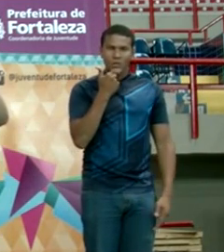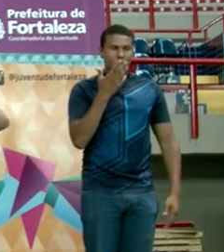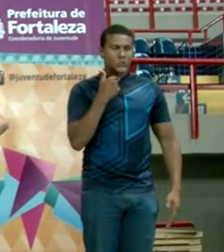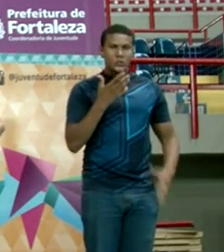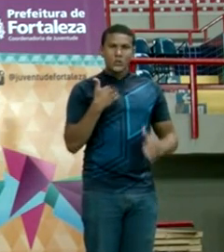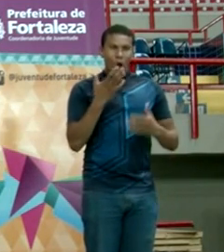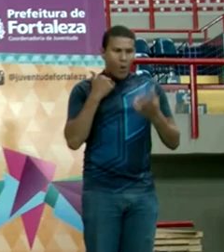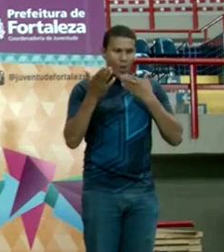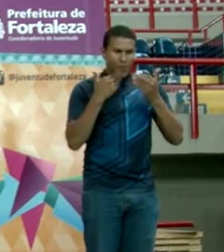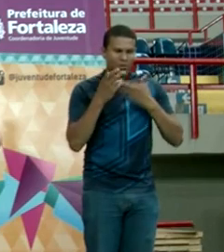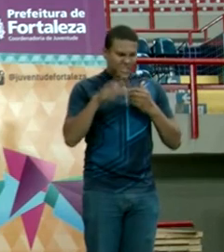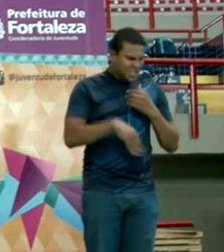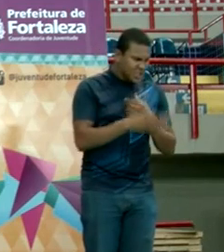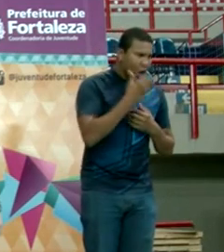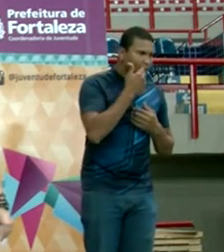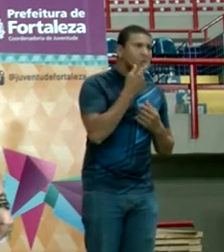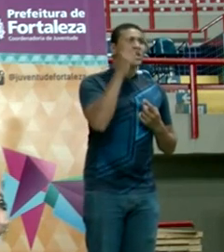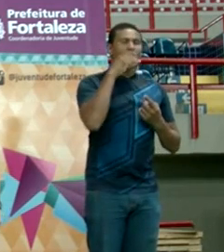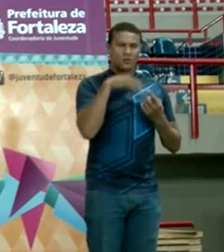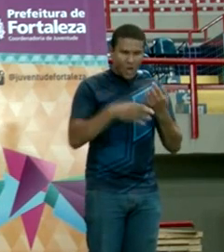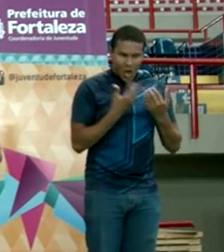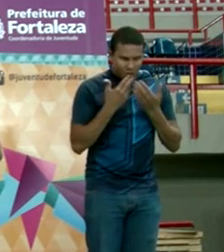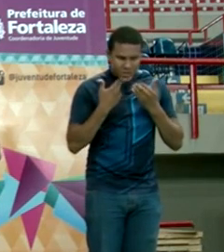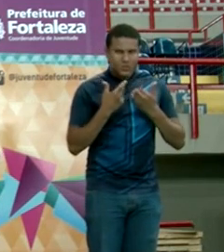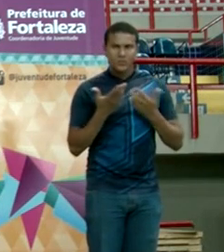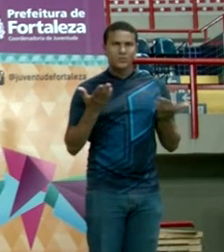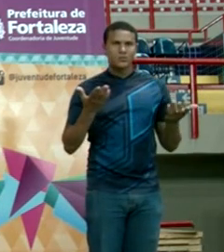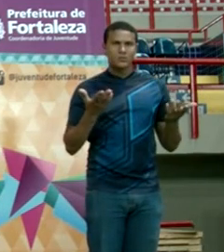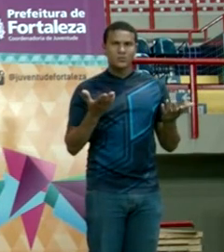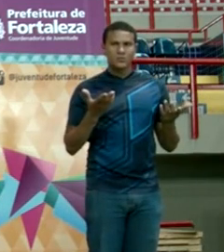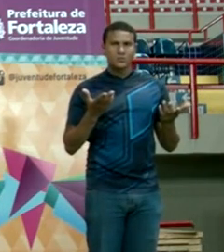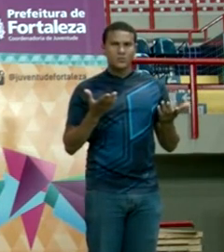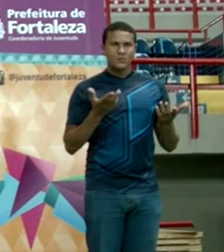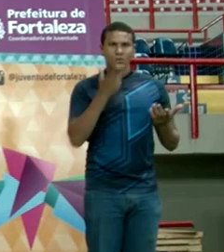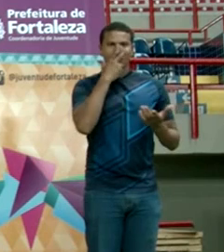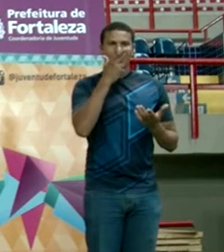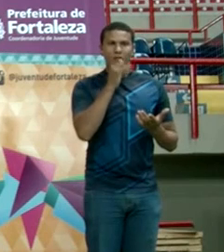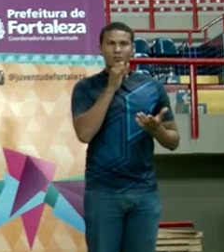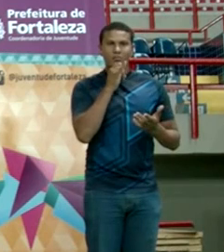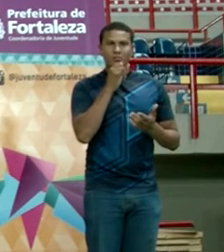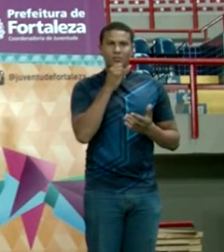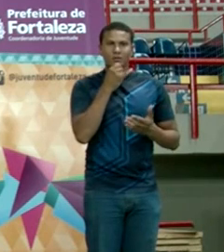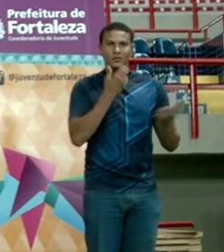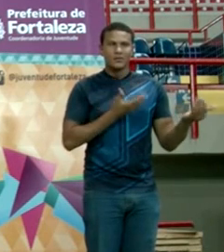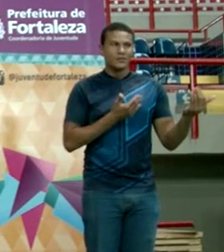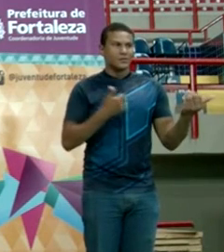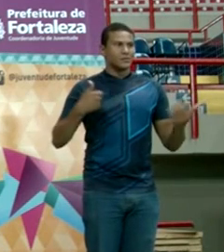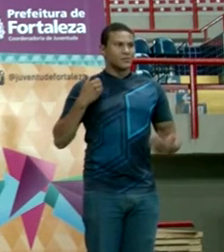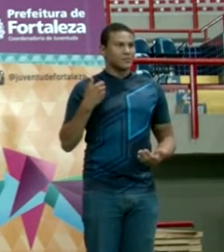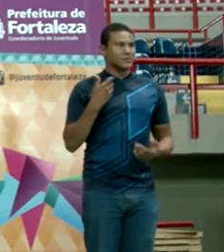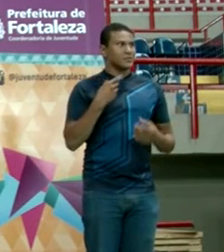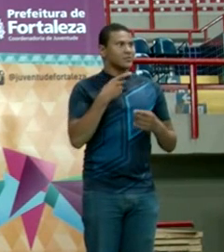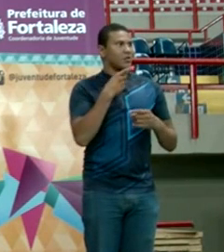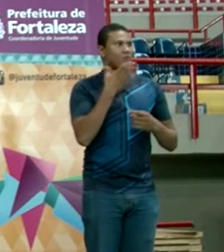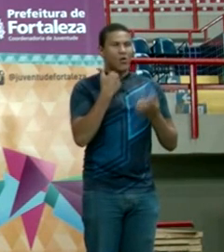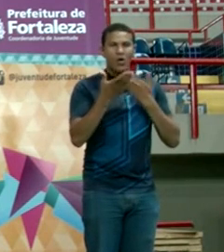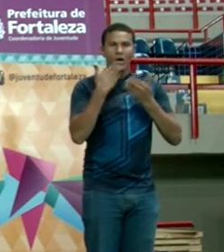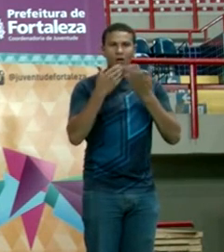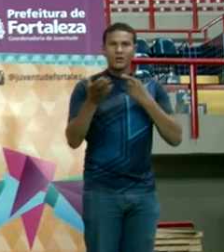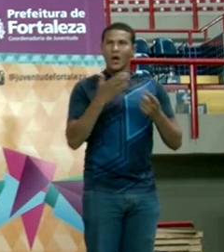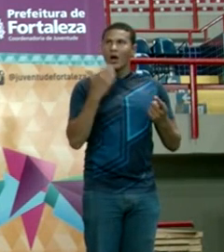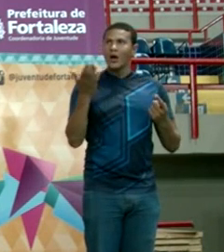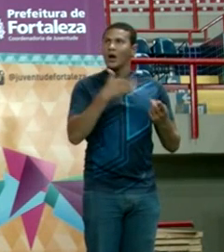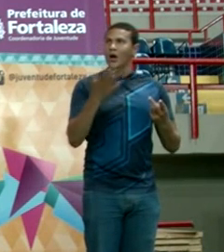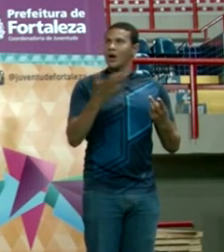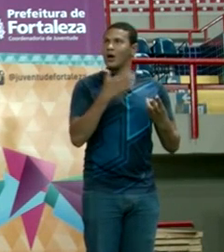Ele comia, a pessoa descia, rotava dentro d'água e voltava. Deus o livre, parece um adolescente em rodízio de pizza. Tá certo? Não deixa o cara dizer nem qual é o sabor.